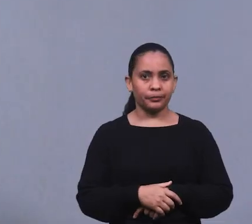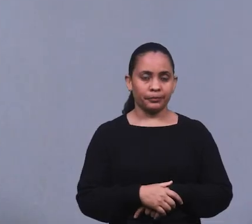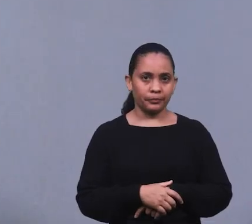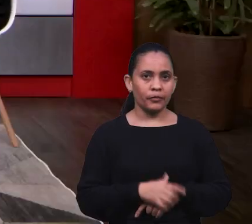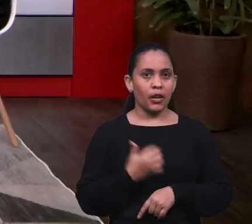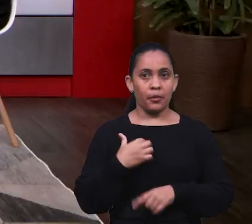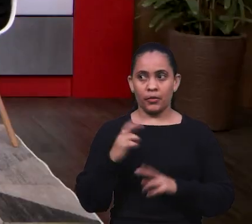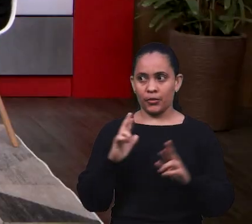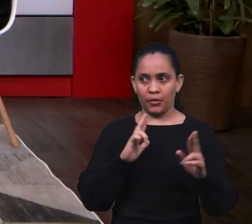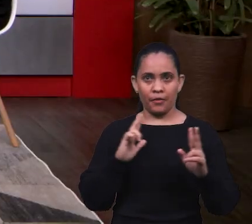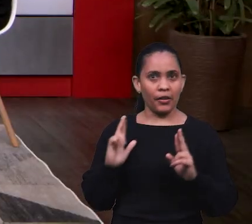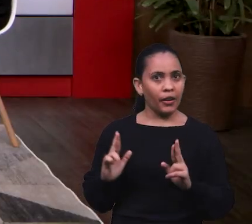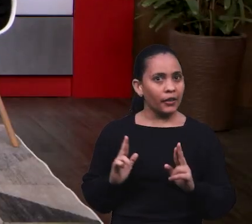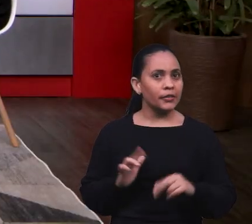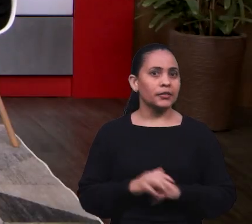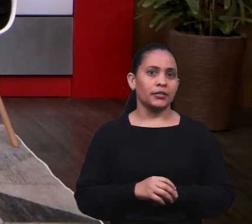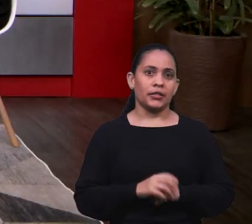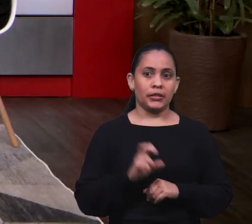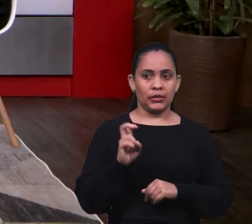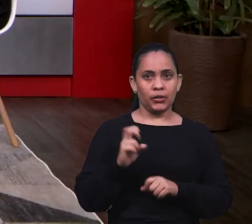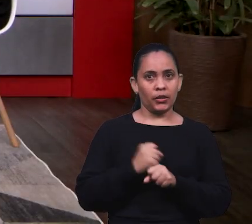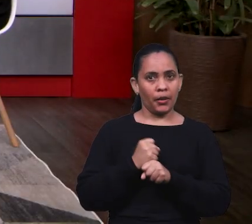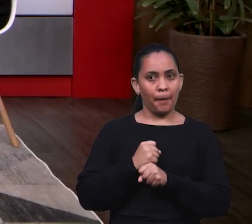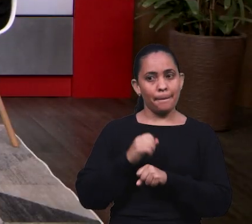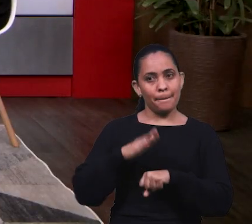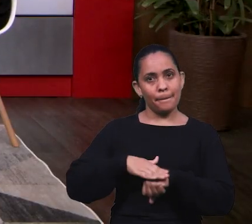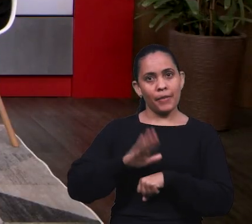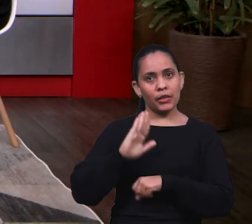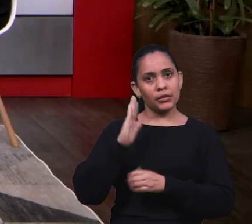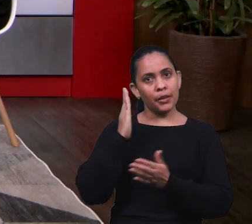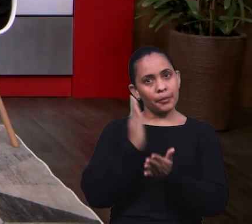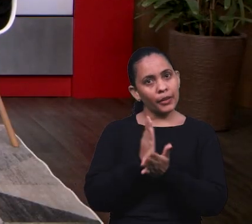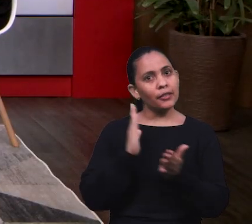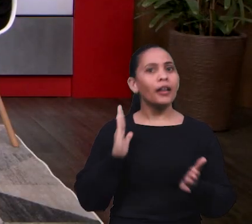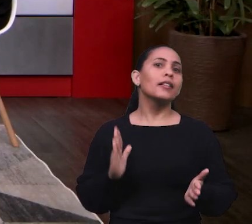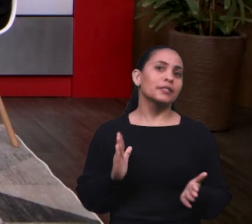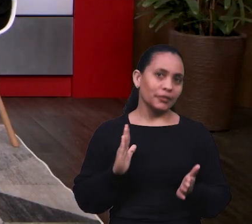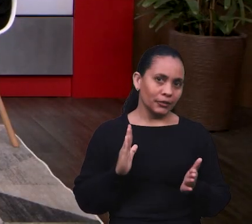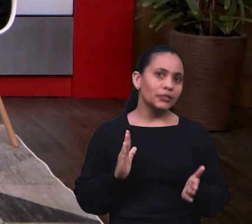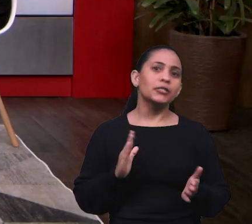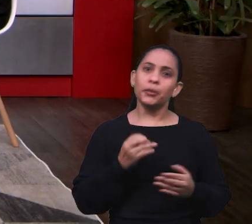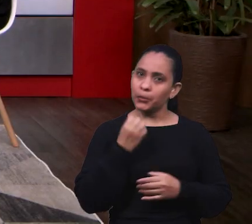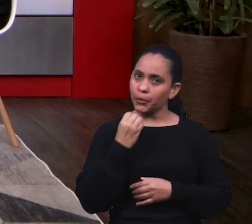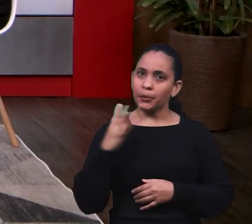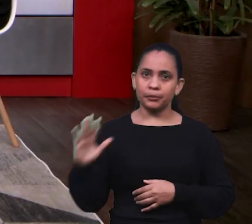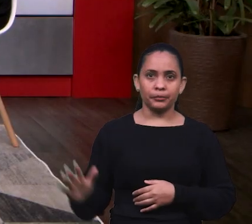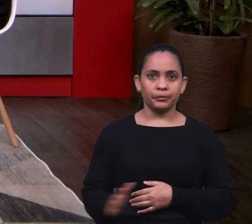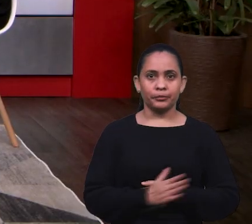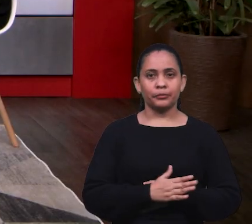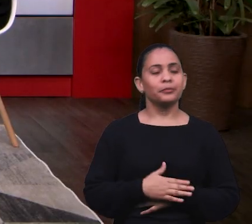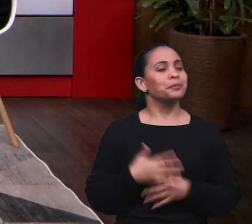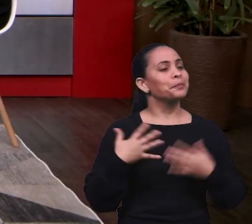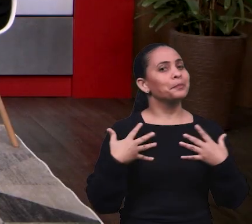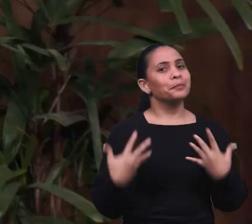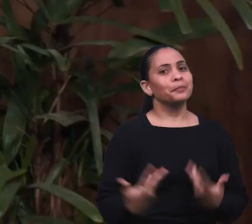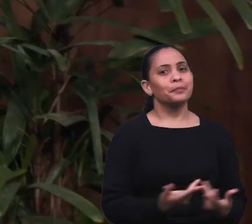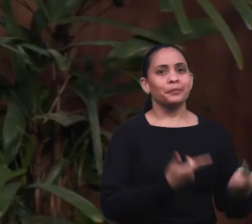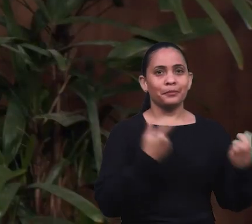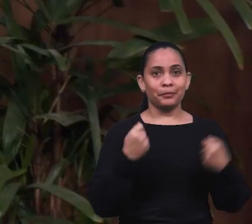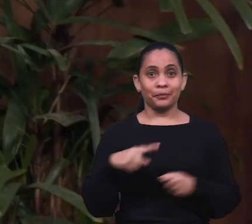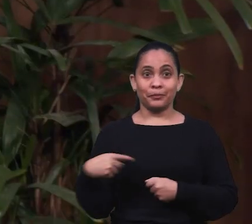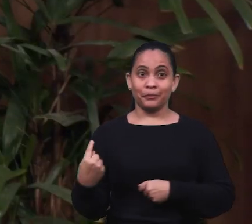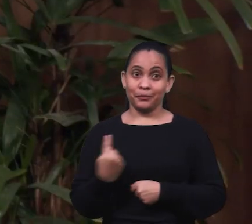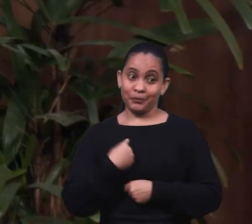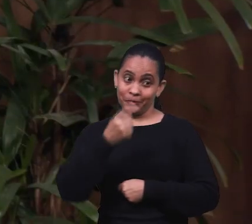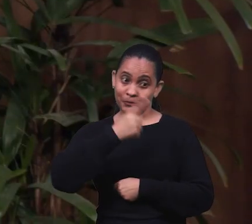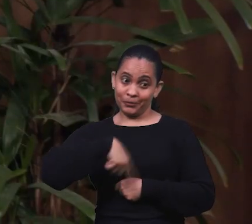diferença. Muita diferença. Muita diferença. É mais do Sim, que a metade, mais né? do que a metade. De desconto aí, isso é muito bom. Ai, que maravilha.